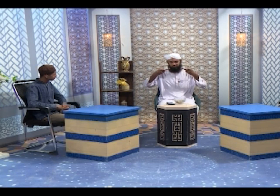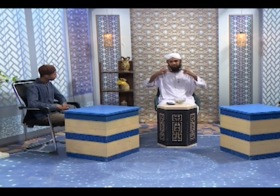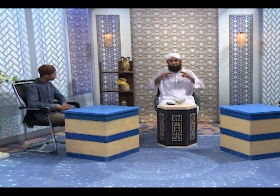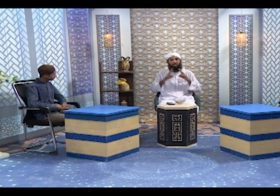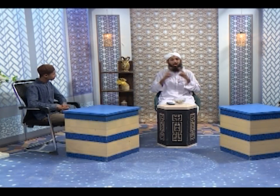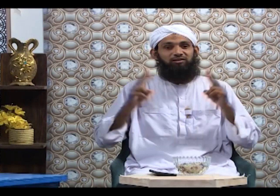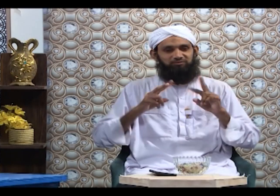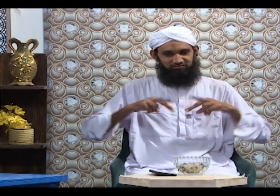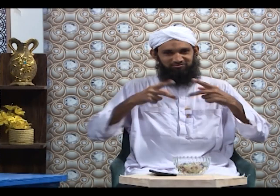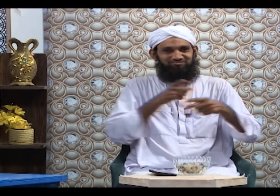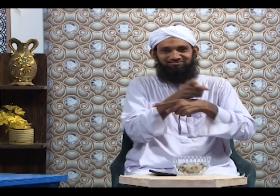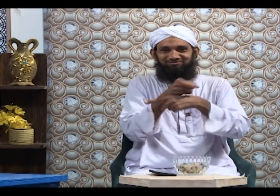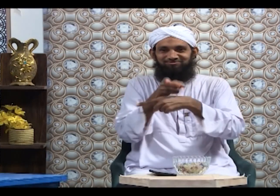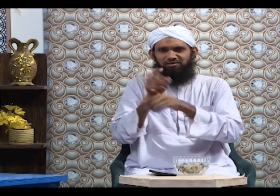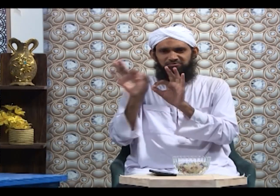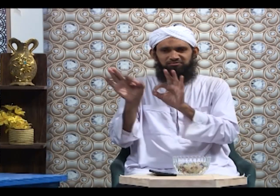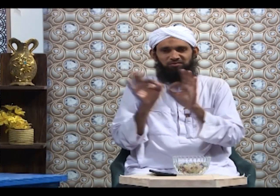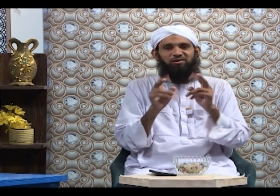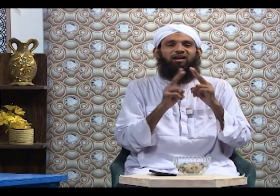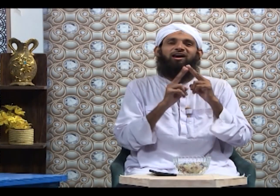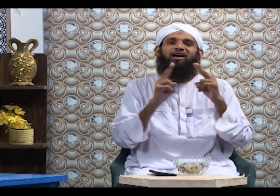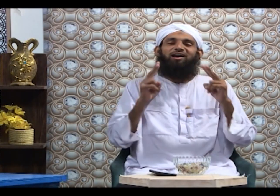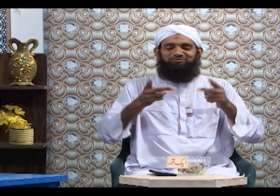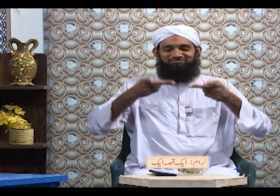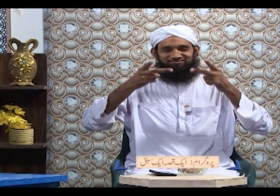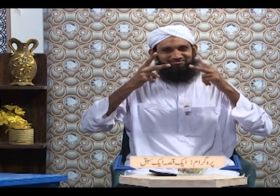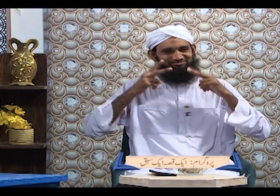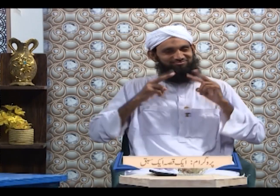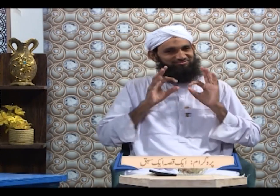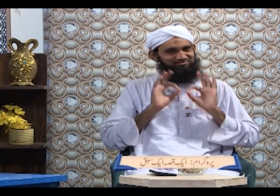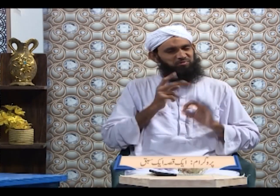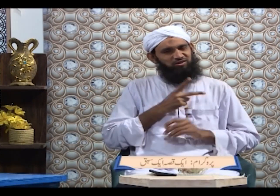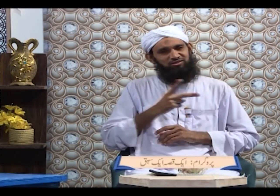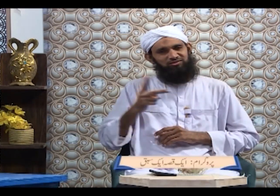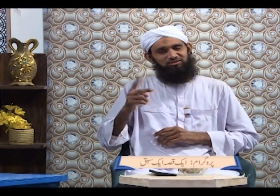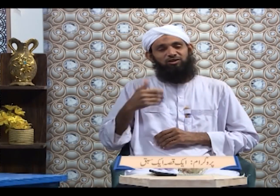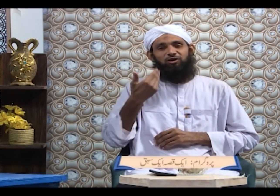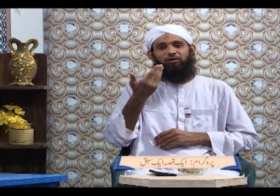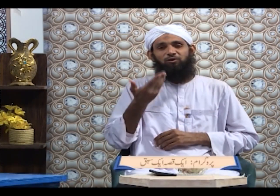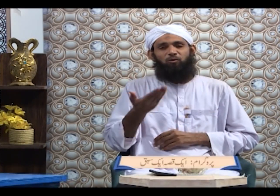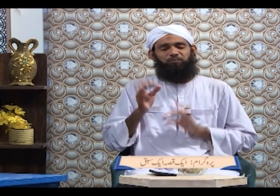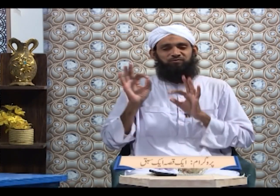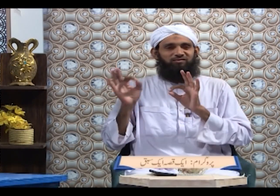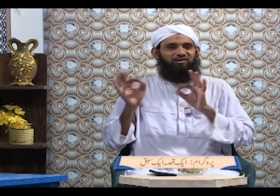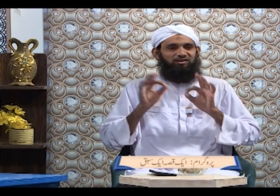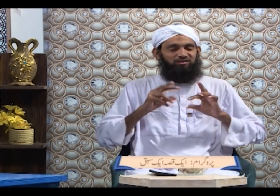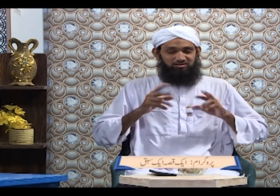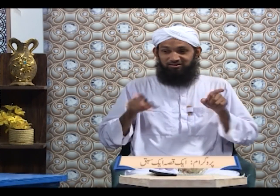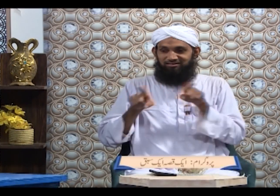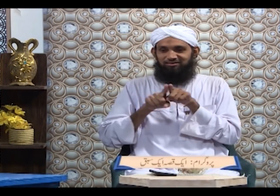دیا جائے، تو وہ نہ صرف خود ان پاکیزہ عادات کو اپنائے رکھے گا، بلکہ اس کے یہ اوصاف اس کی صحبت میں رہنے والے